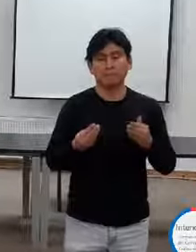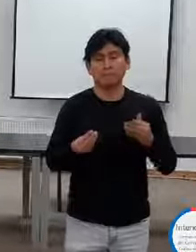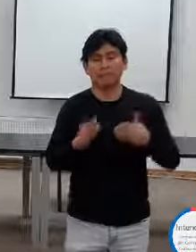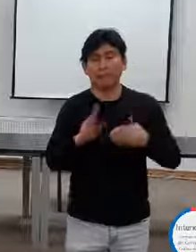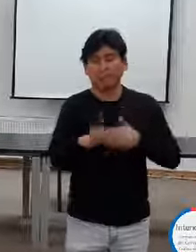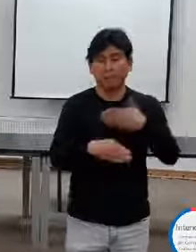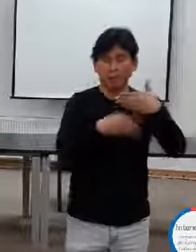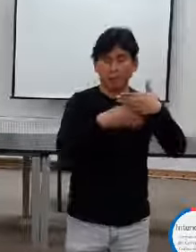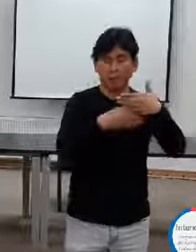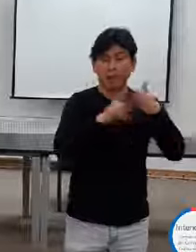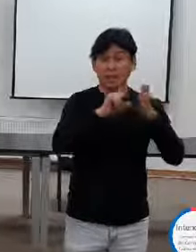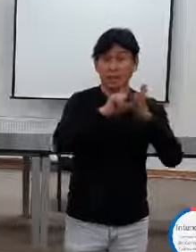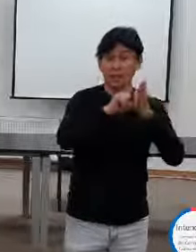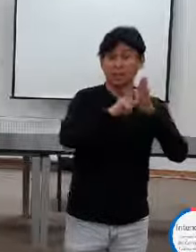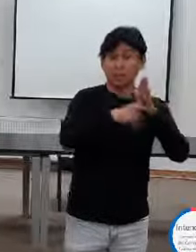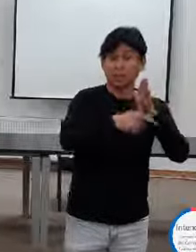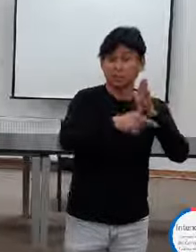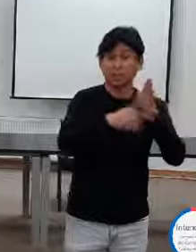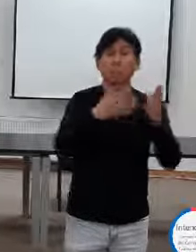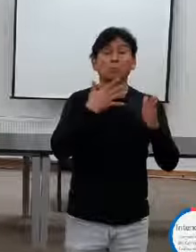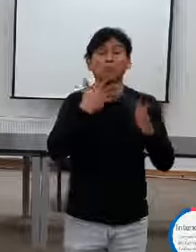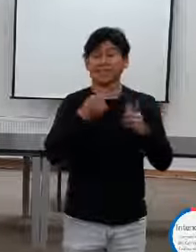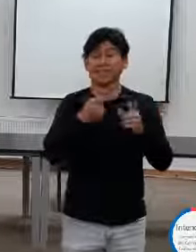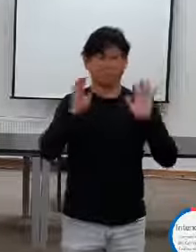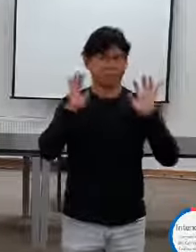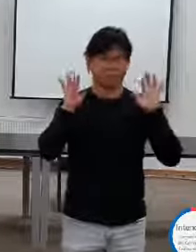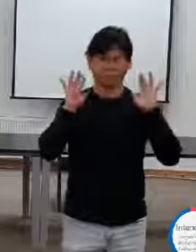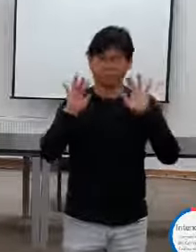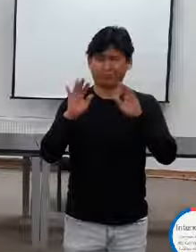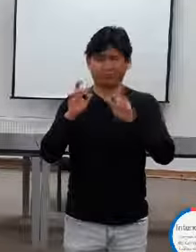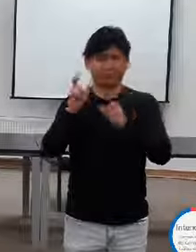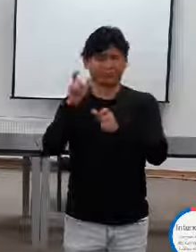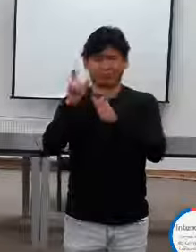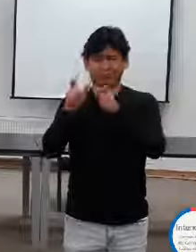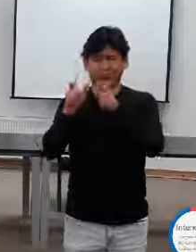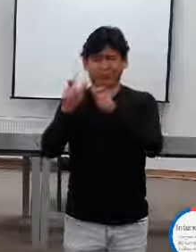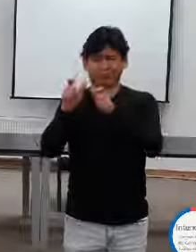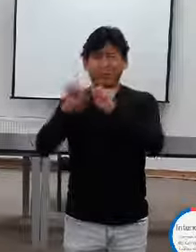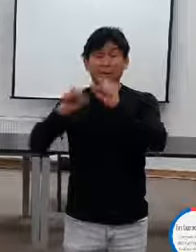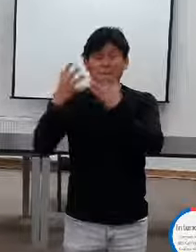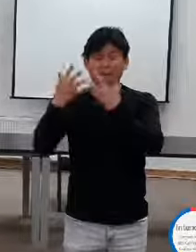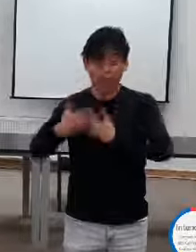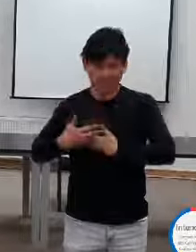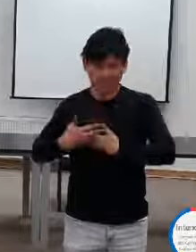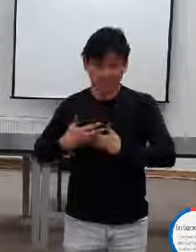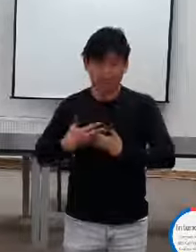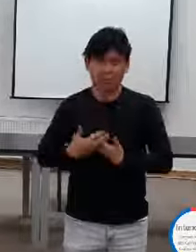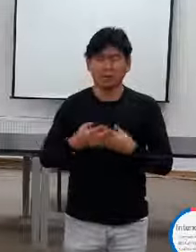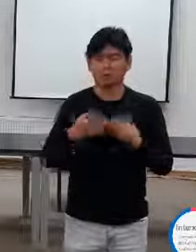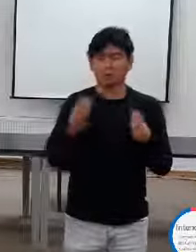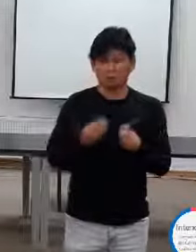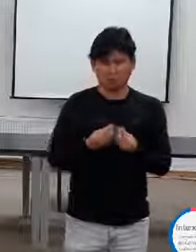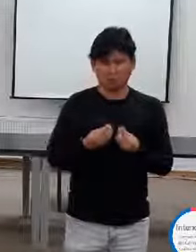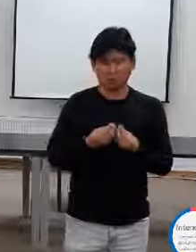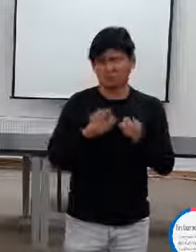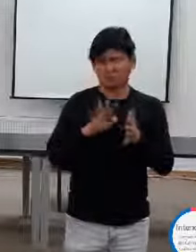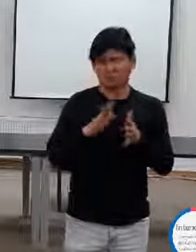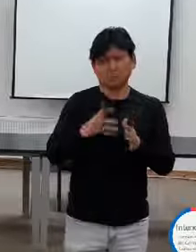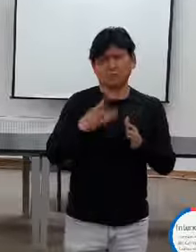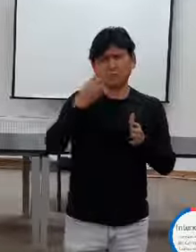adicionalmente las demoras se ven justificadas en la masividad de esta iniciativa como mencionamos anteriormente son